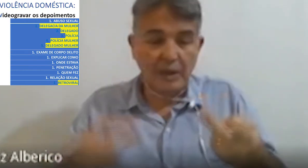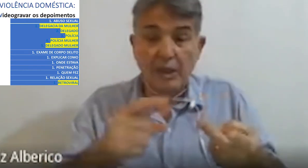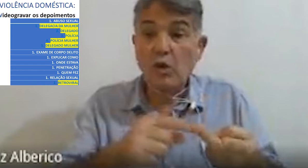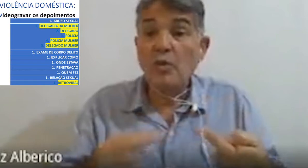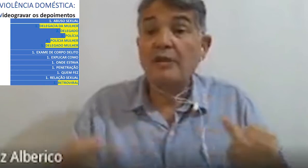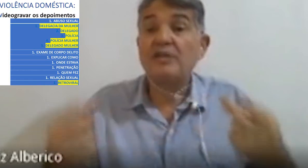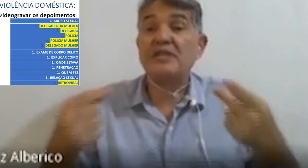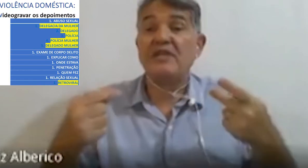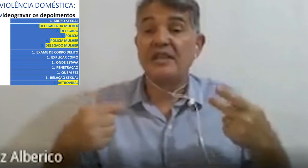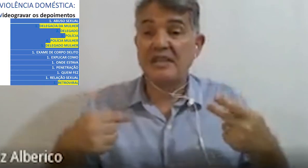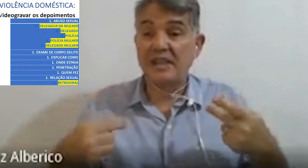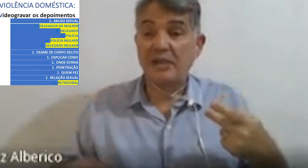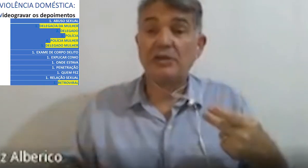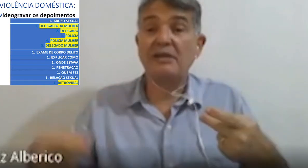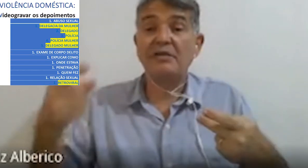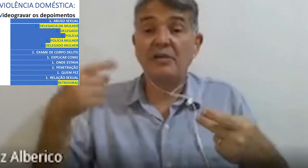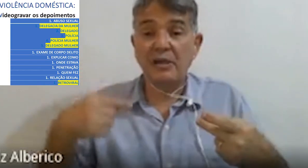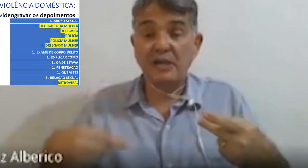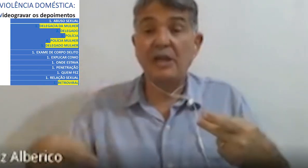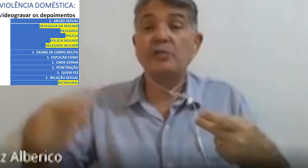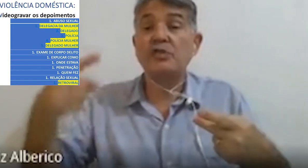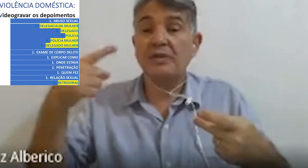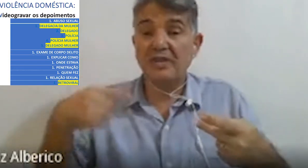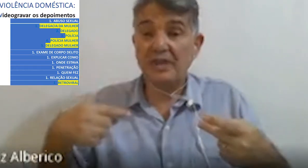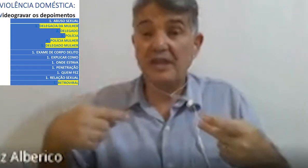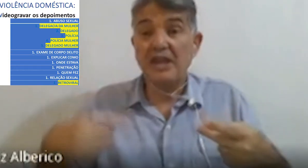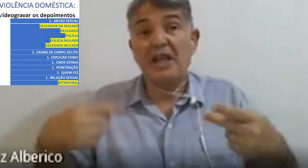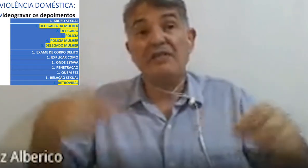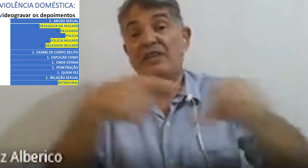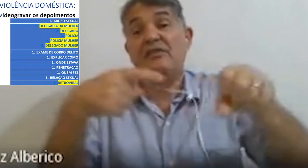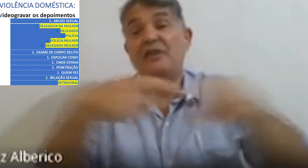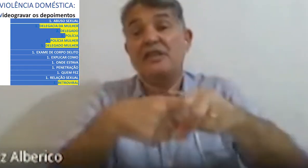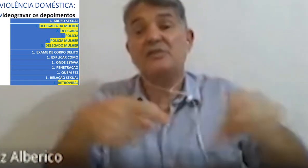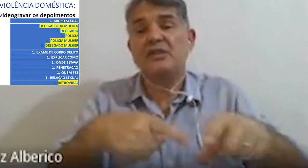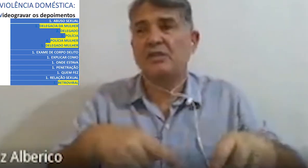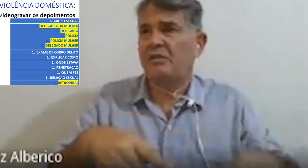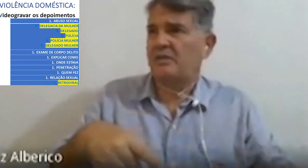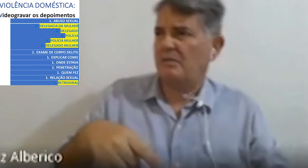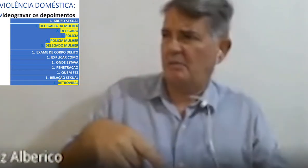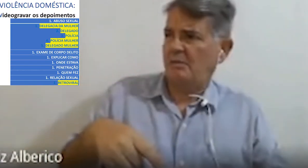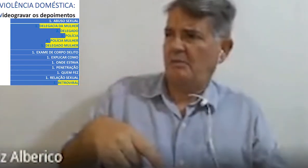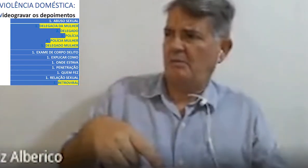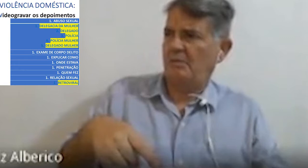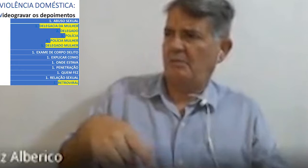E como é que você vai dizer que quando ele veio aqui, da última vez, ele fez isso?